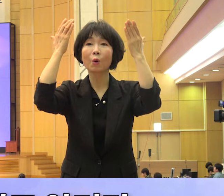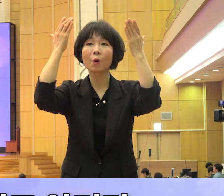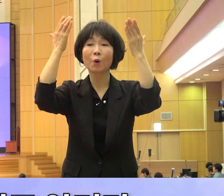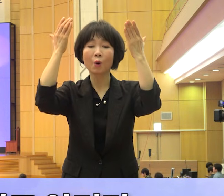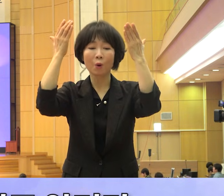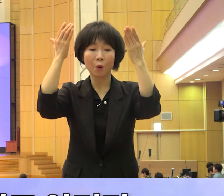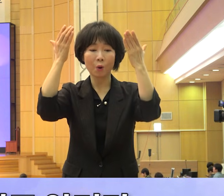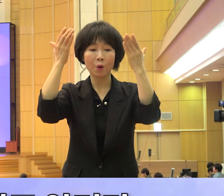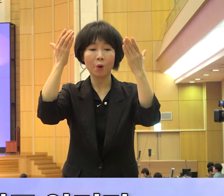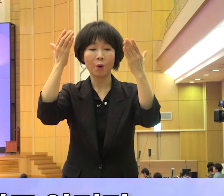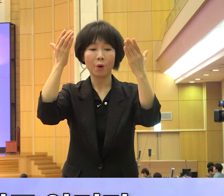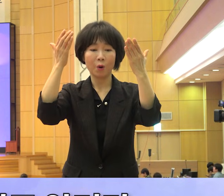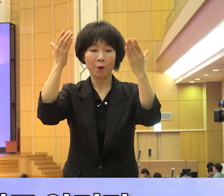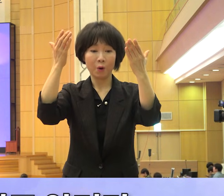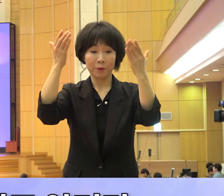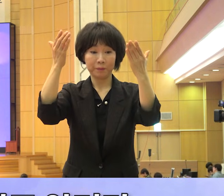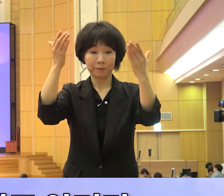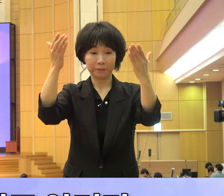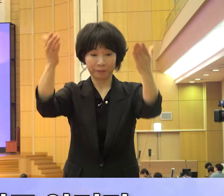감사드려요.